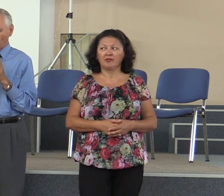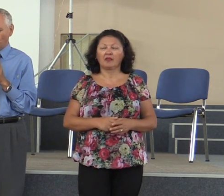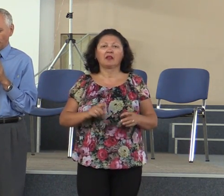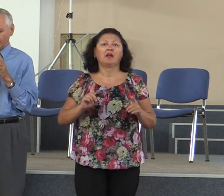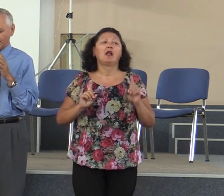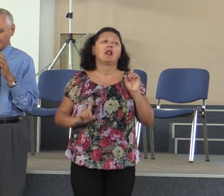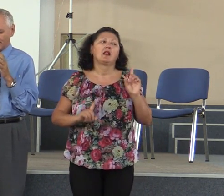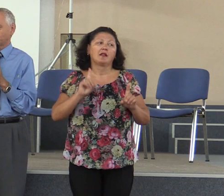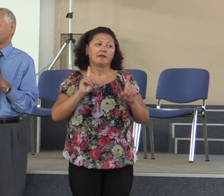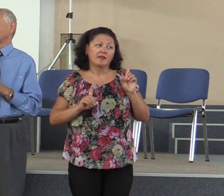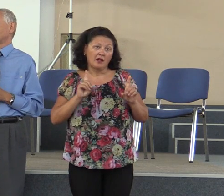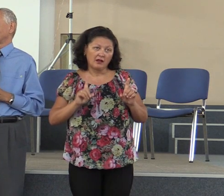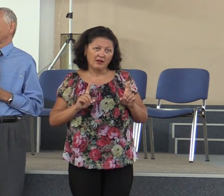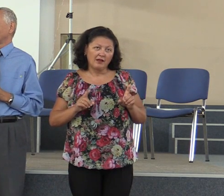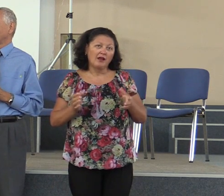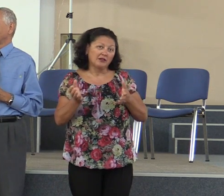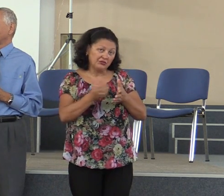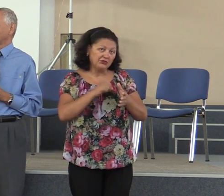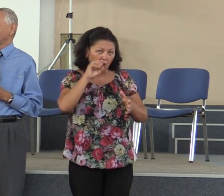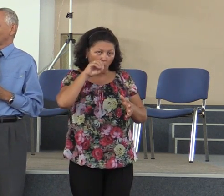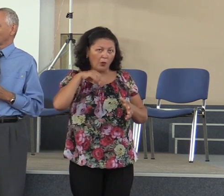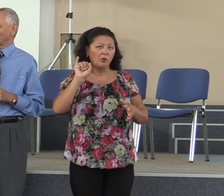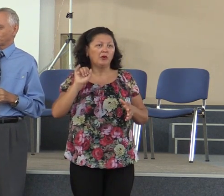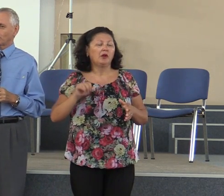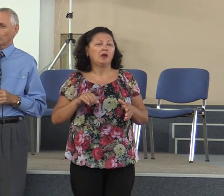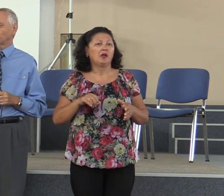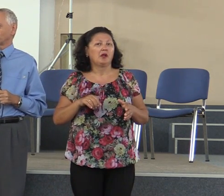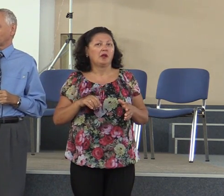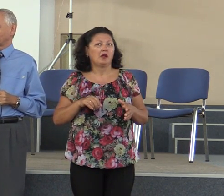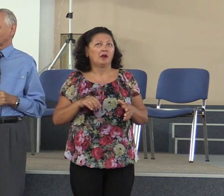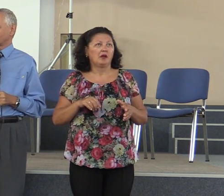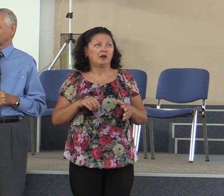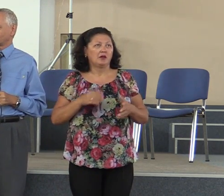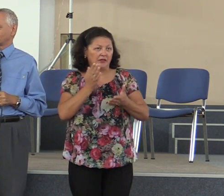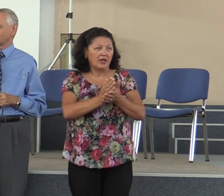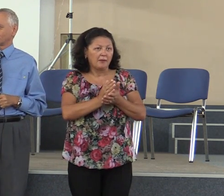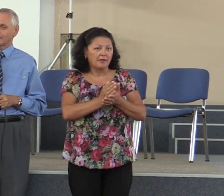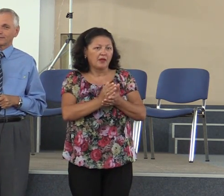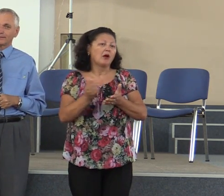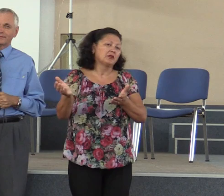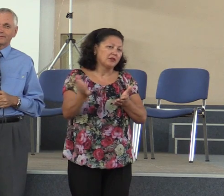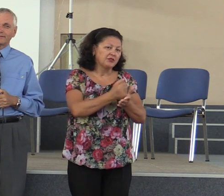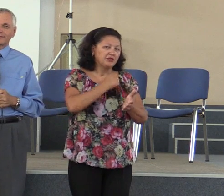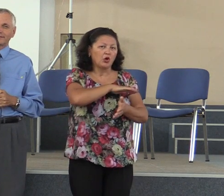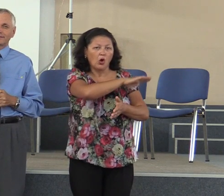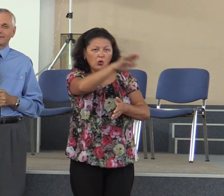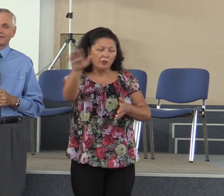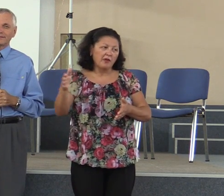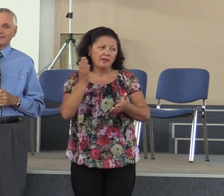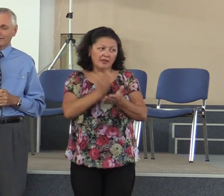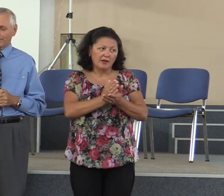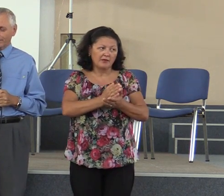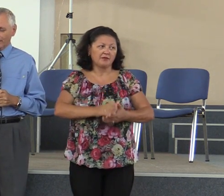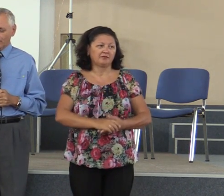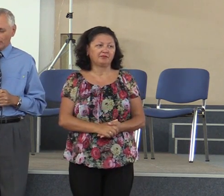obții omul drept, you get the world right. Vei obține o lume dreaptă. And that's the message I want to share with you